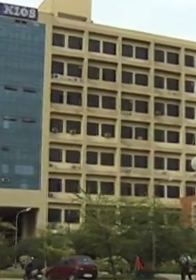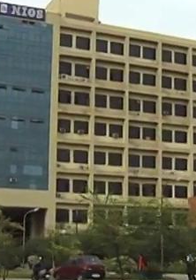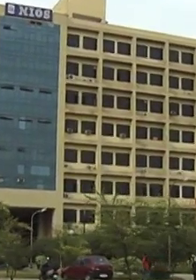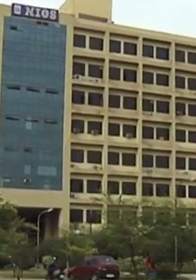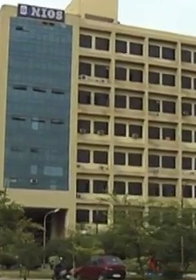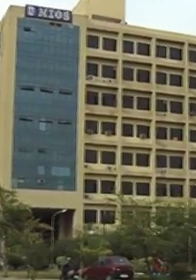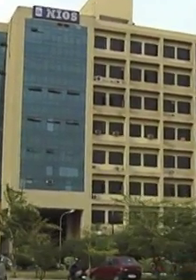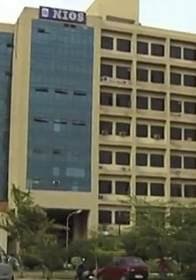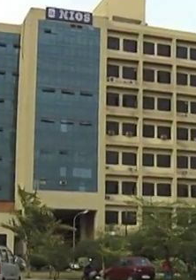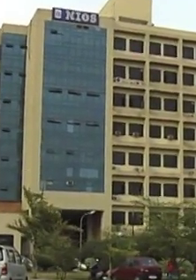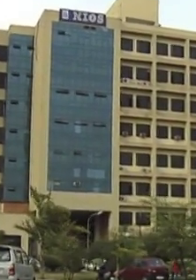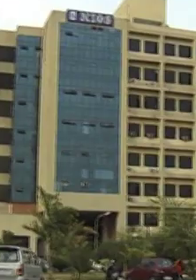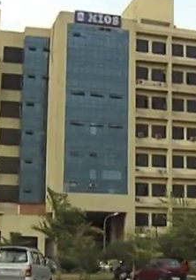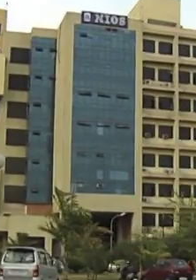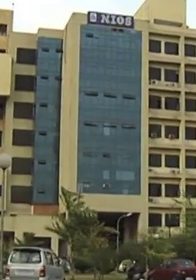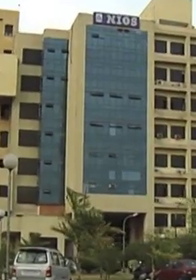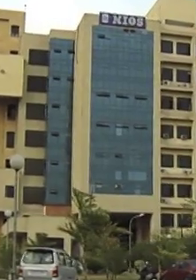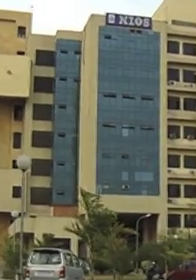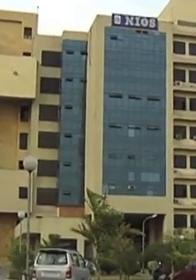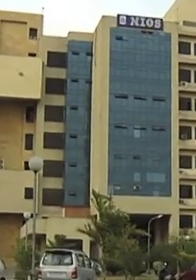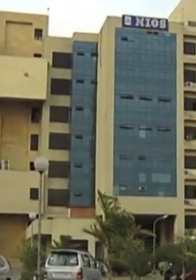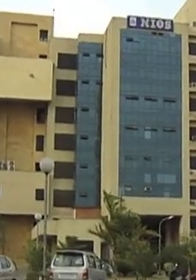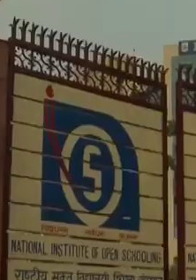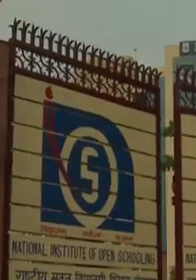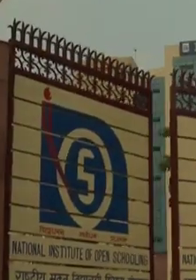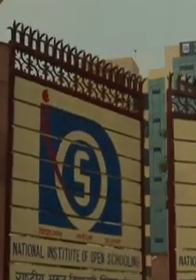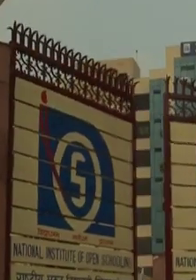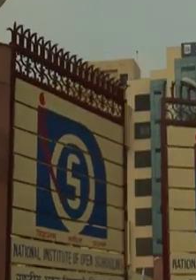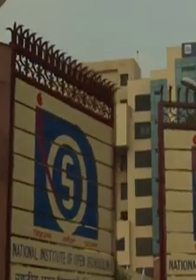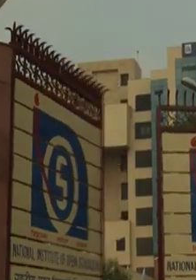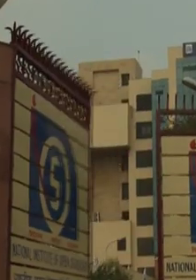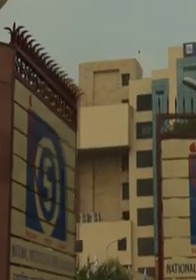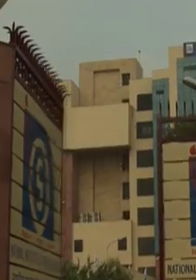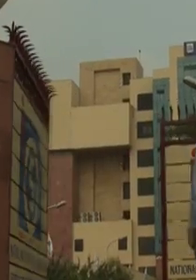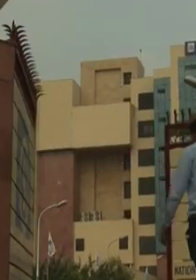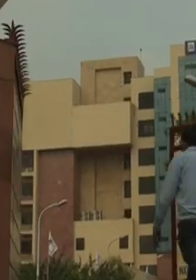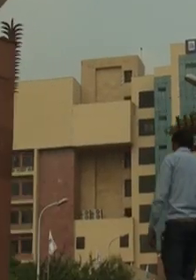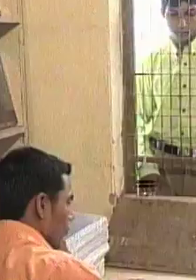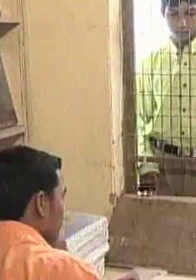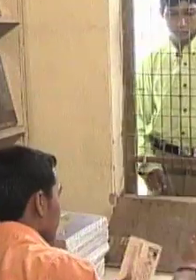राष्ट्रीय मुक्त विद्यालय का है द्वार खुला सबकी